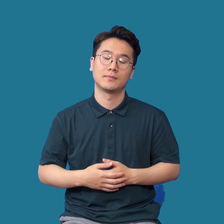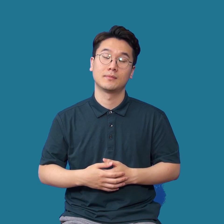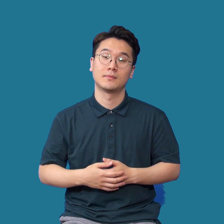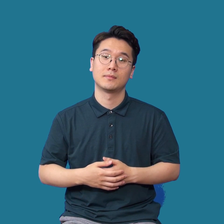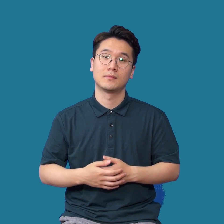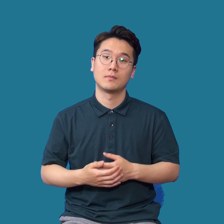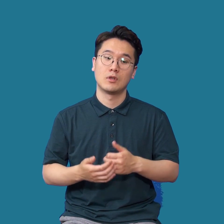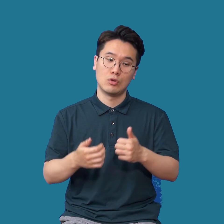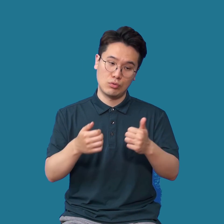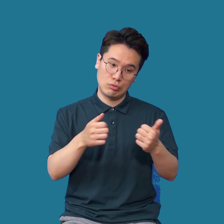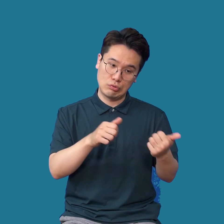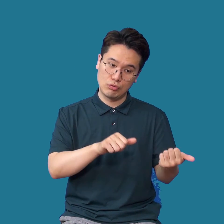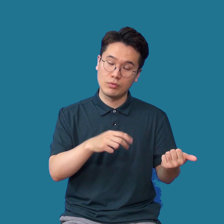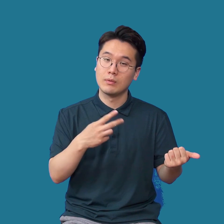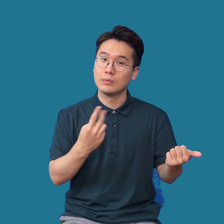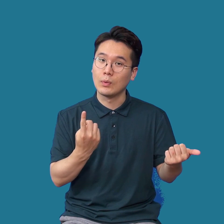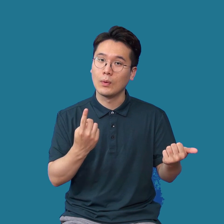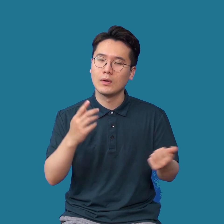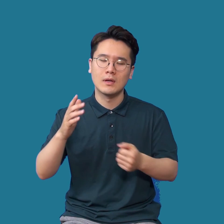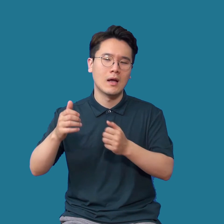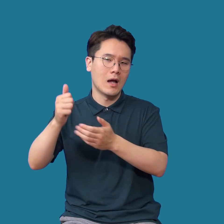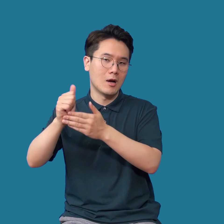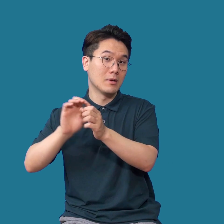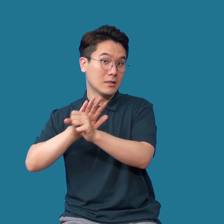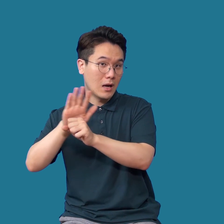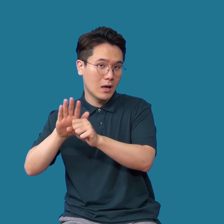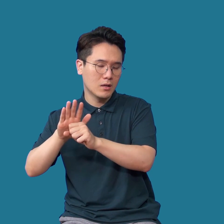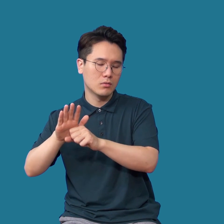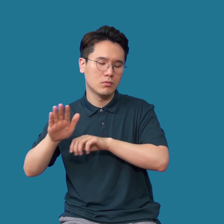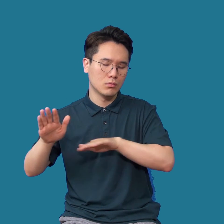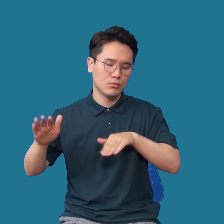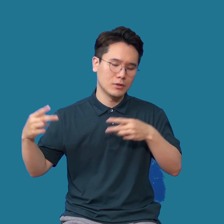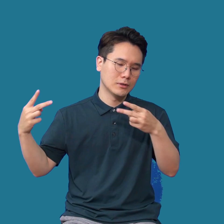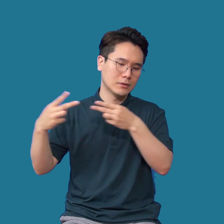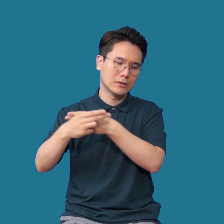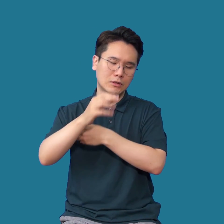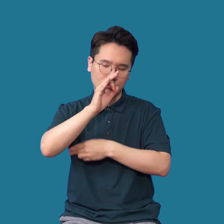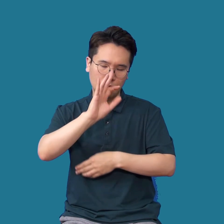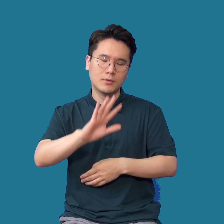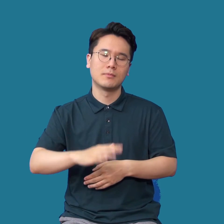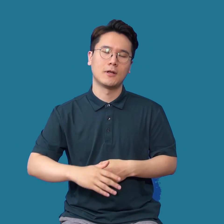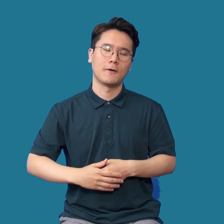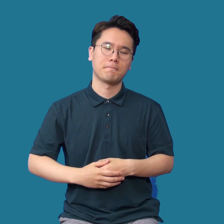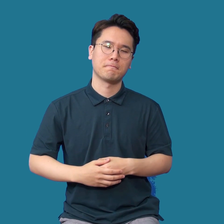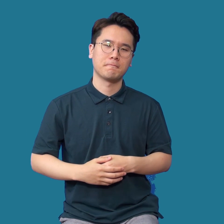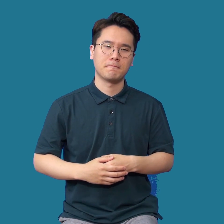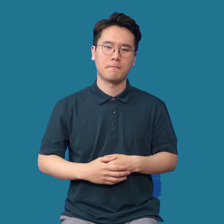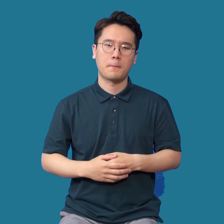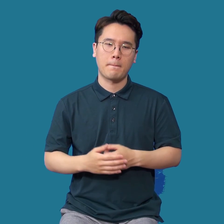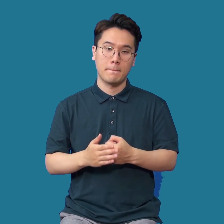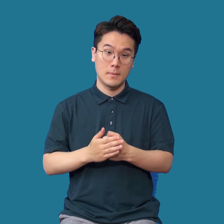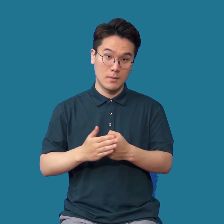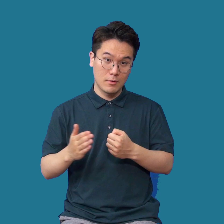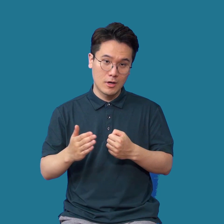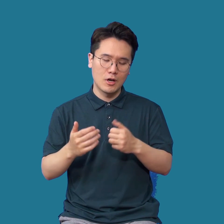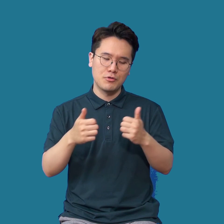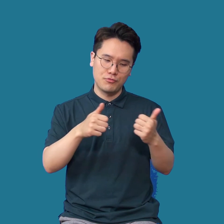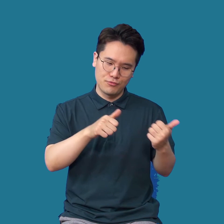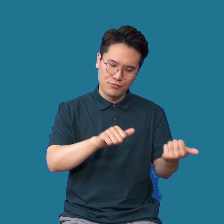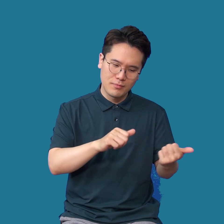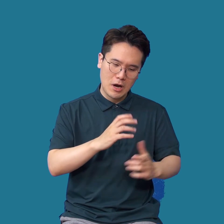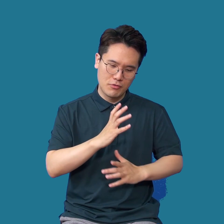죽음마저도 하나님의 사랑에서 우리를 끊을 수는 없습니다. 그래서 죽음마저 두렵지